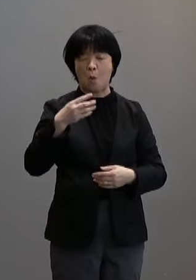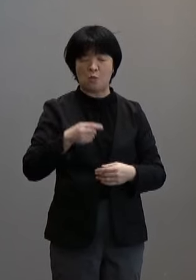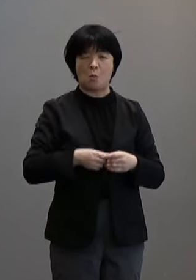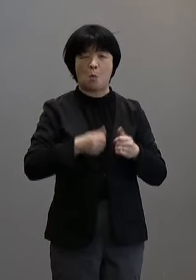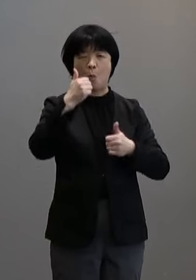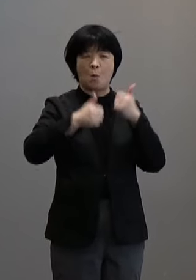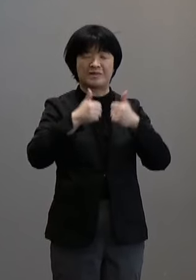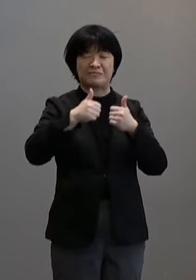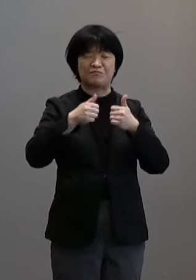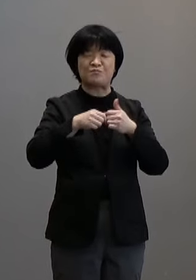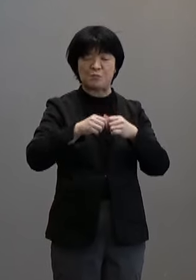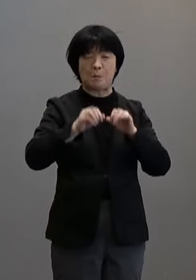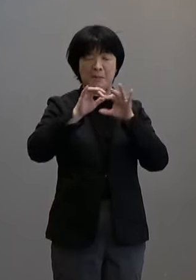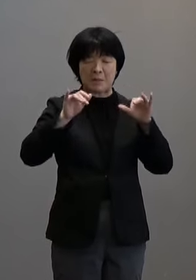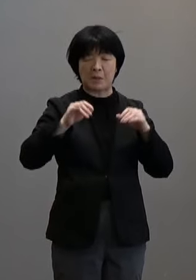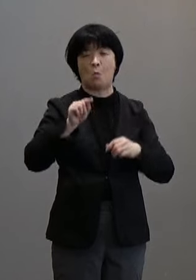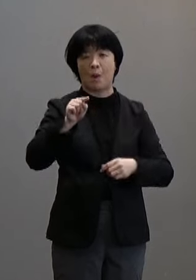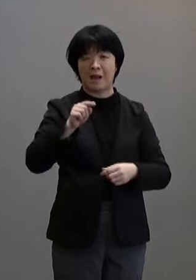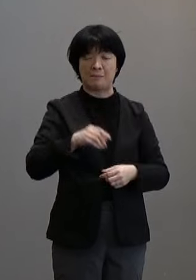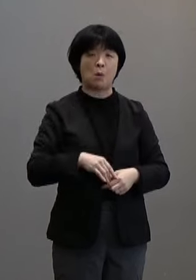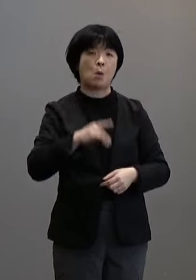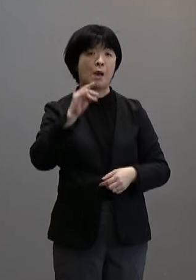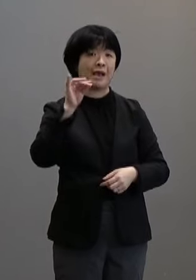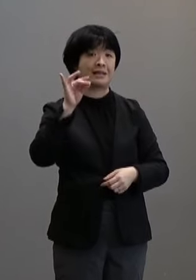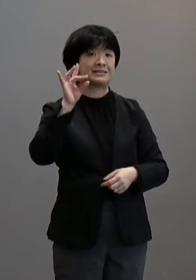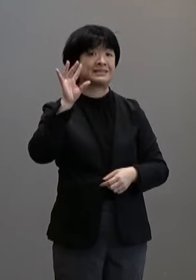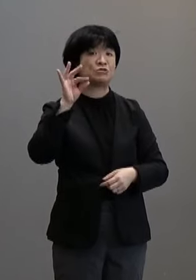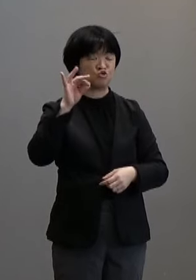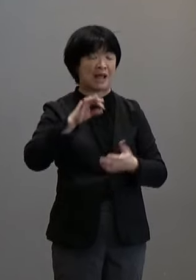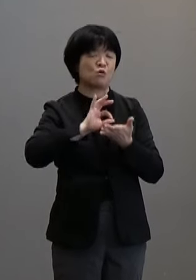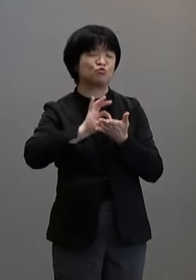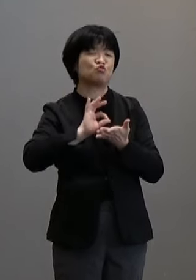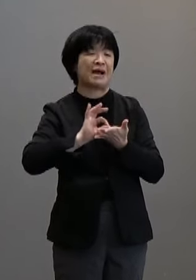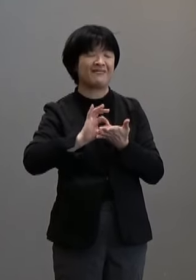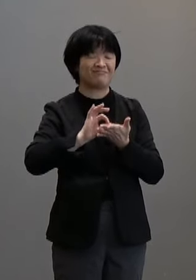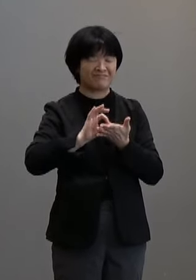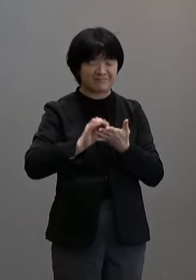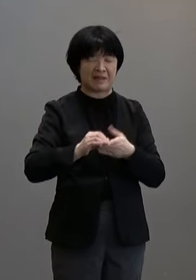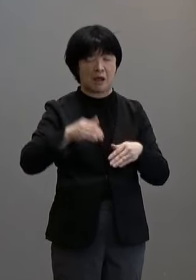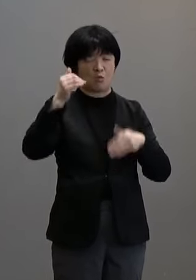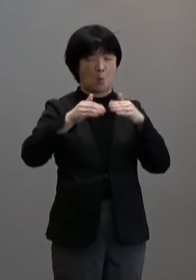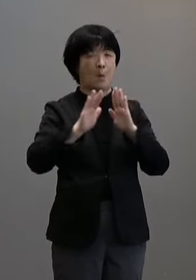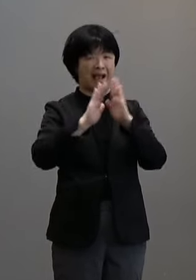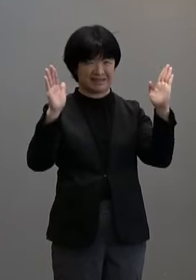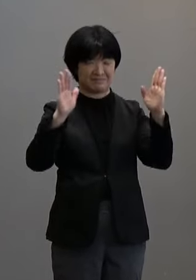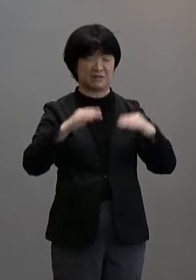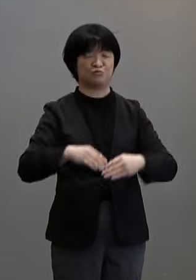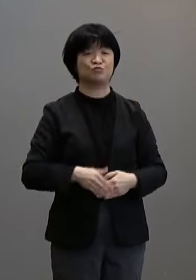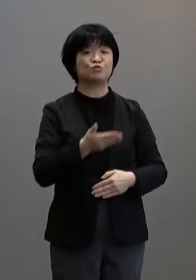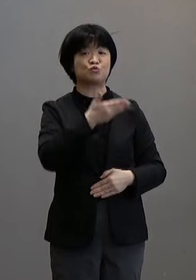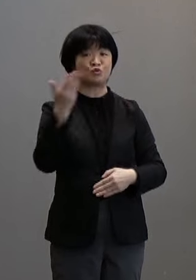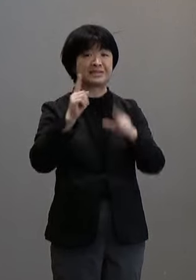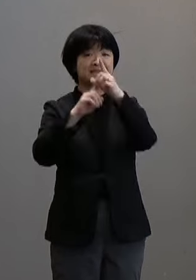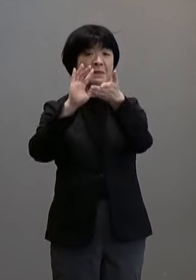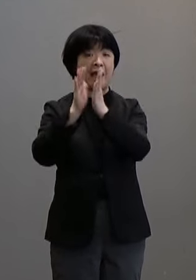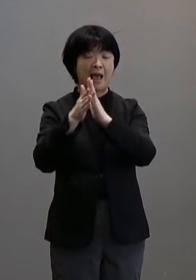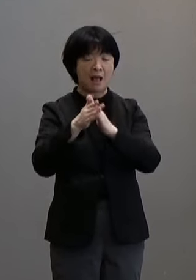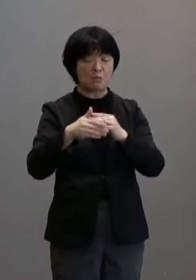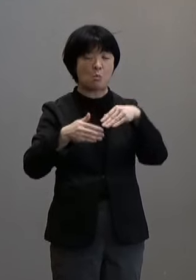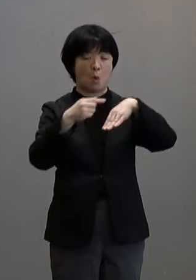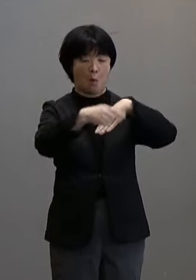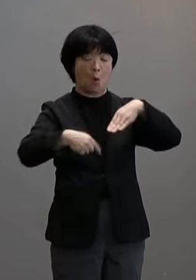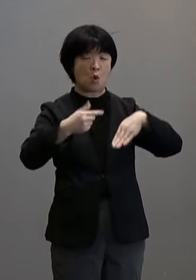インスタグラムを用いた一般投票も明日から行います。次に房総ジビエについてです。